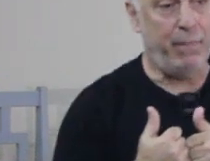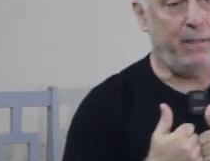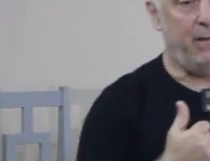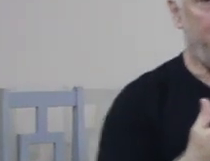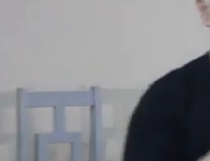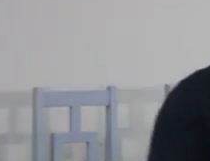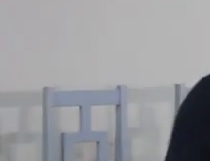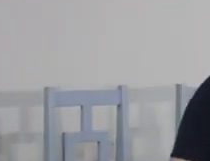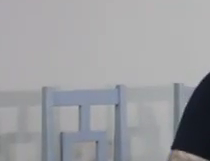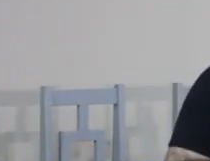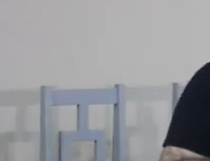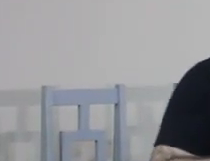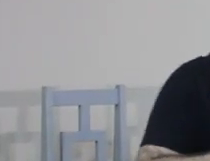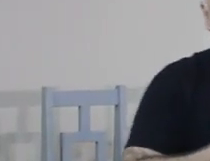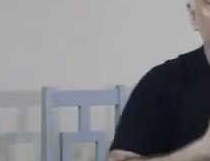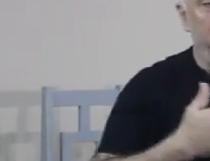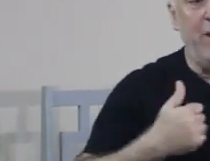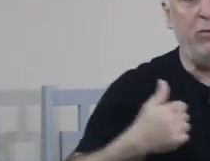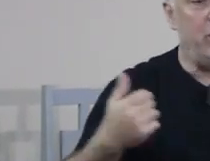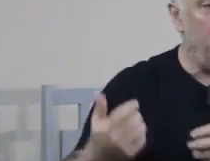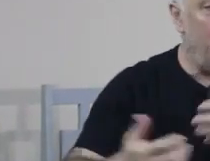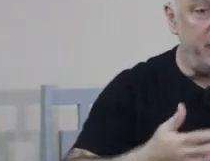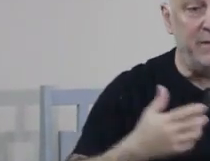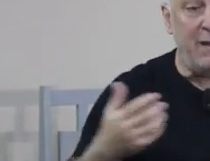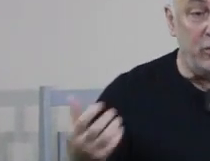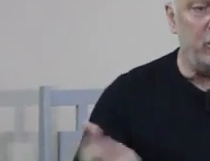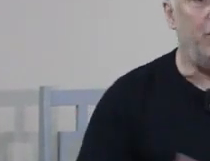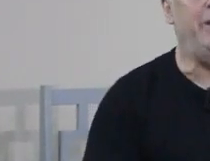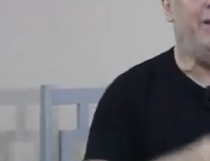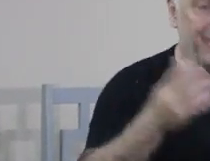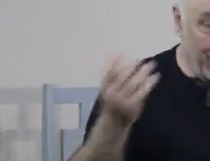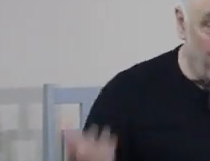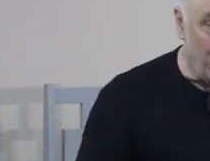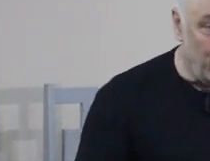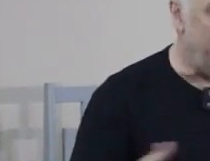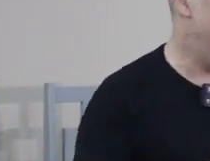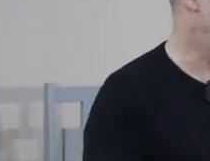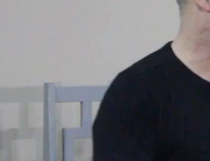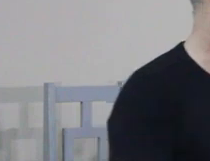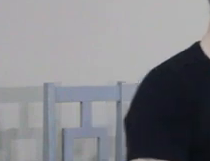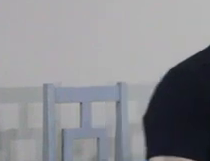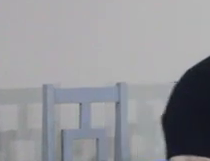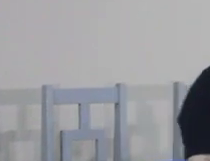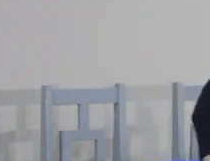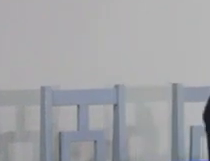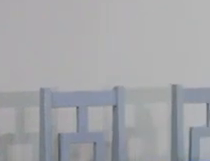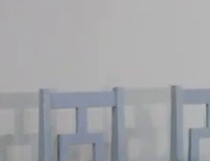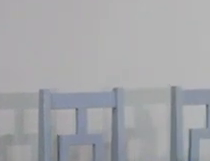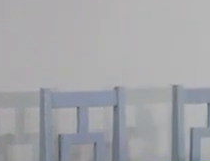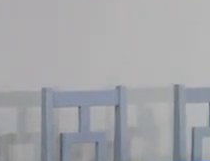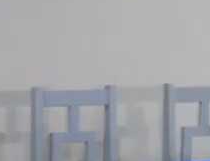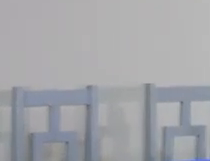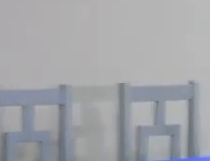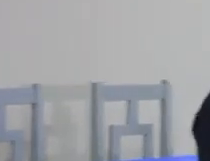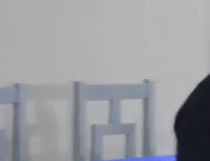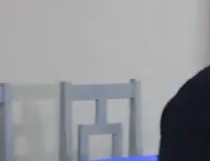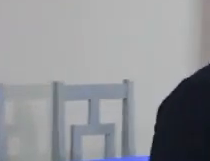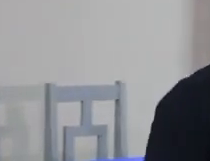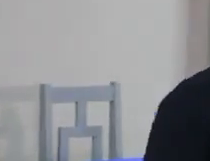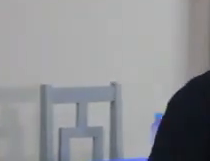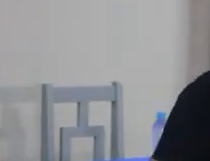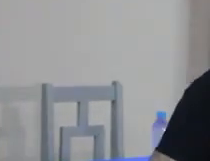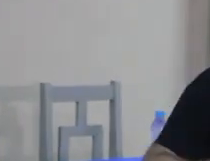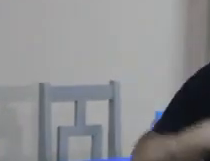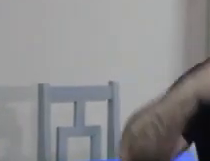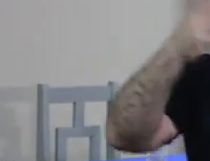Lapa para um evento que nós fizemos sobre cultura. Ele falou,